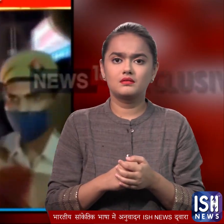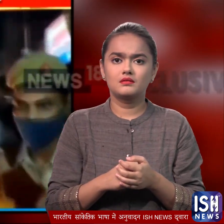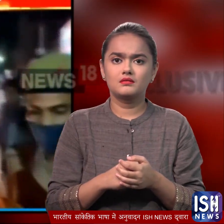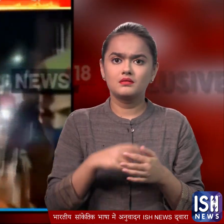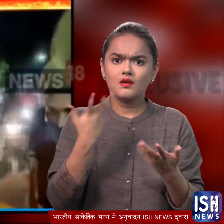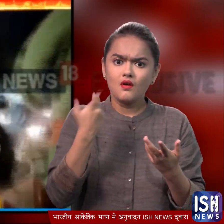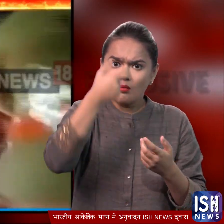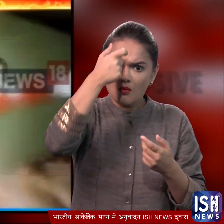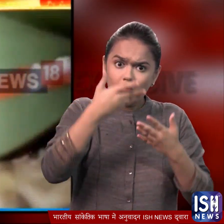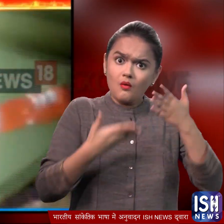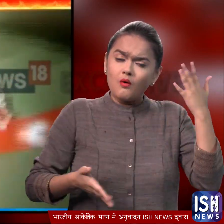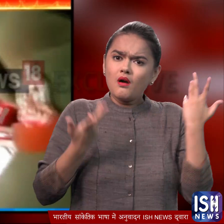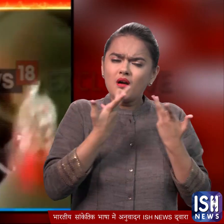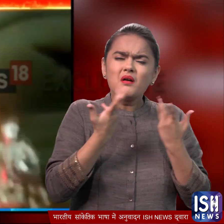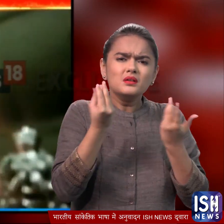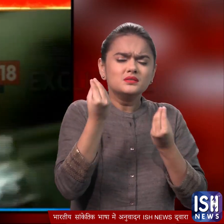इतना बड़ा मुद्दा